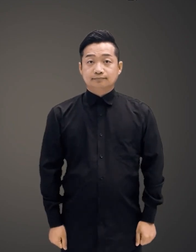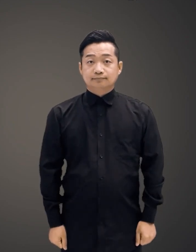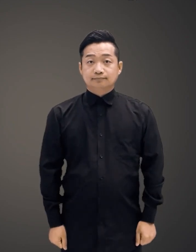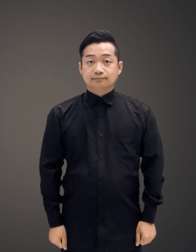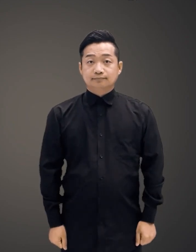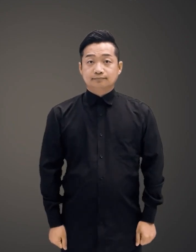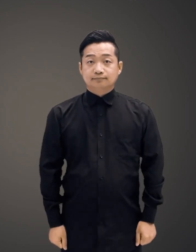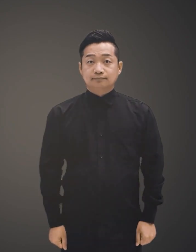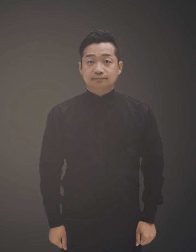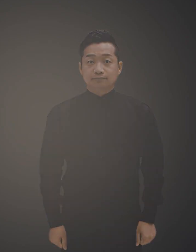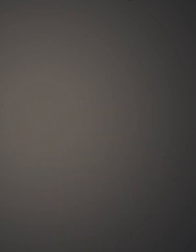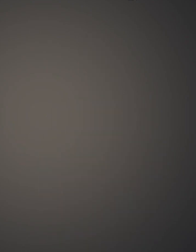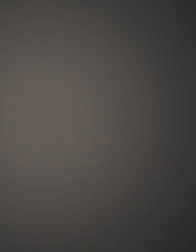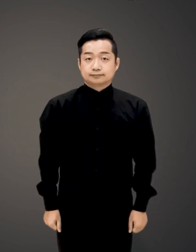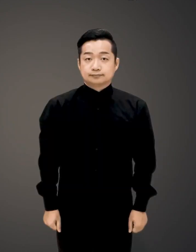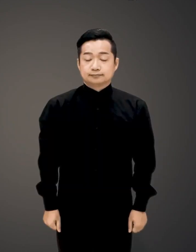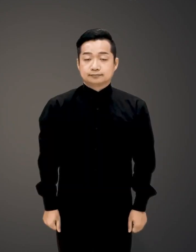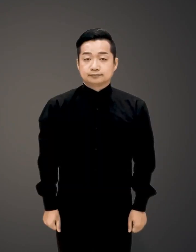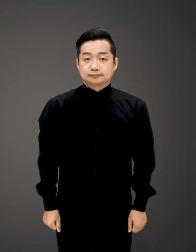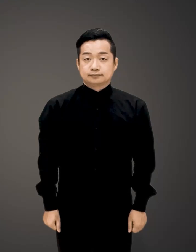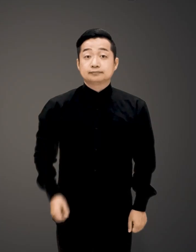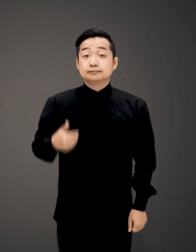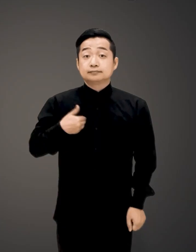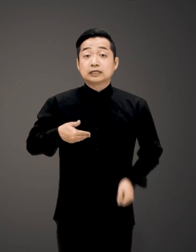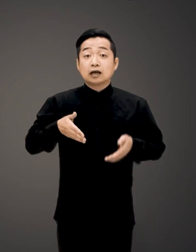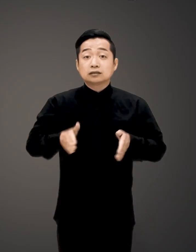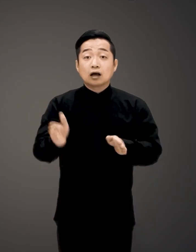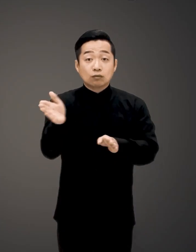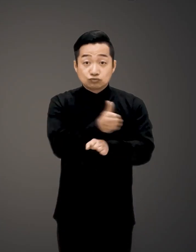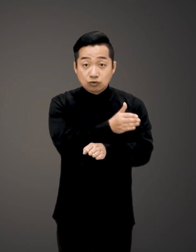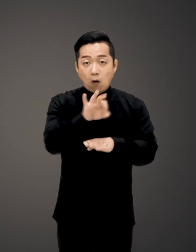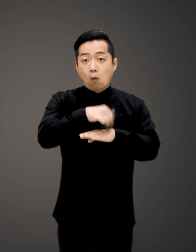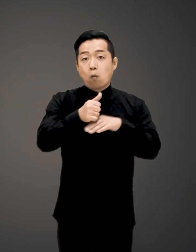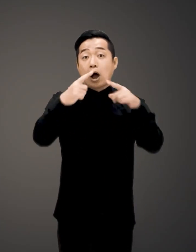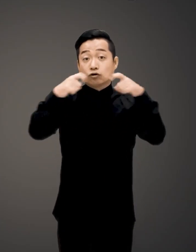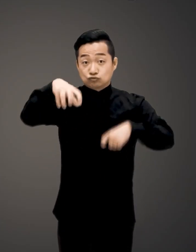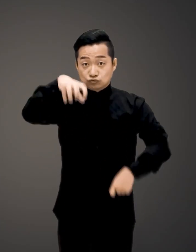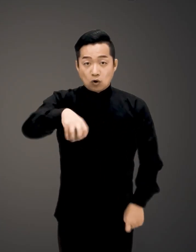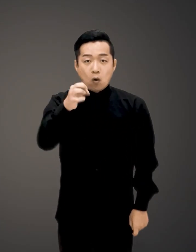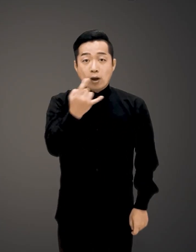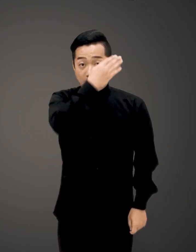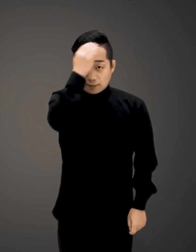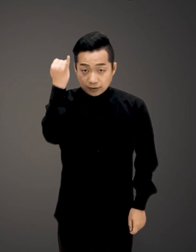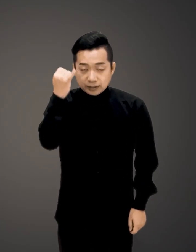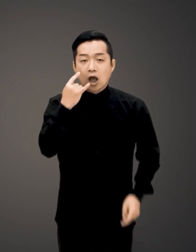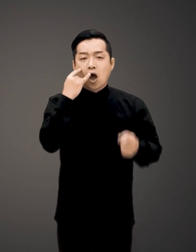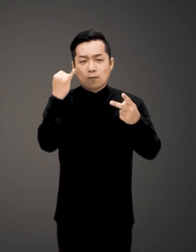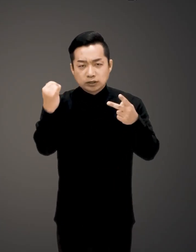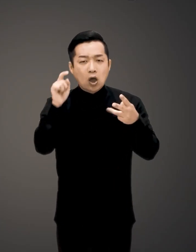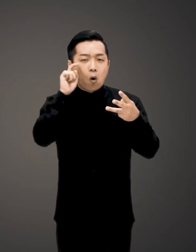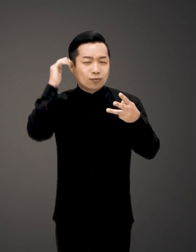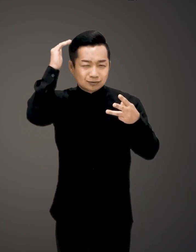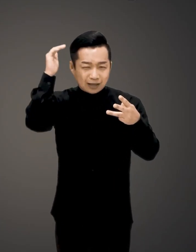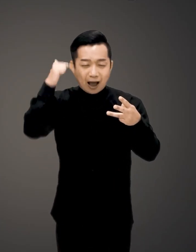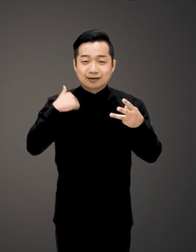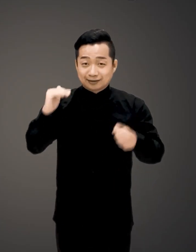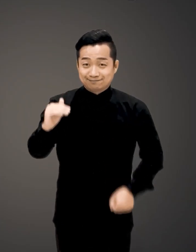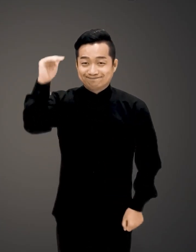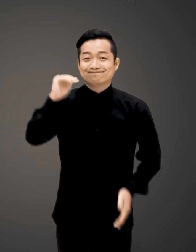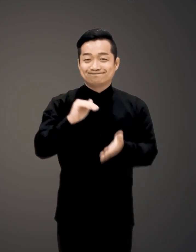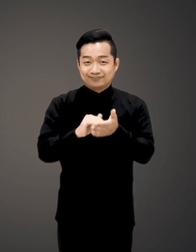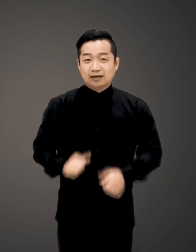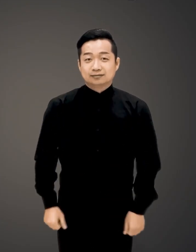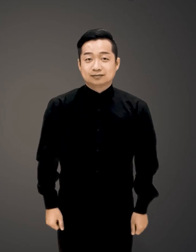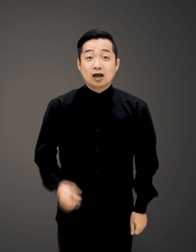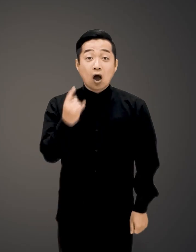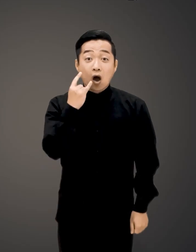출판사 황금시간. 나는 태어나자마자 황궁에서 외할머니, 어머니, 고모의 사랑을 받으며